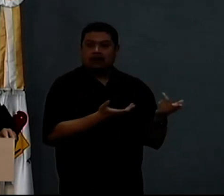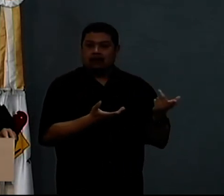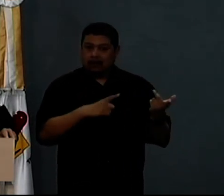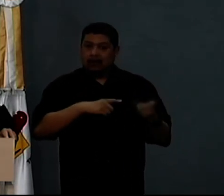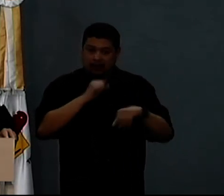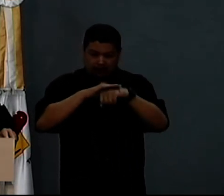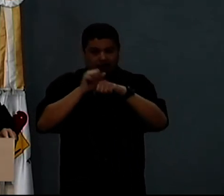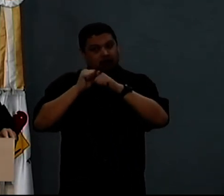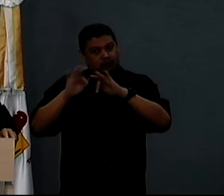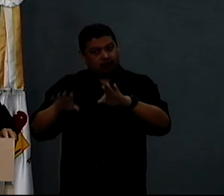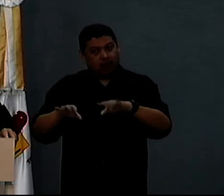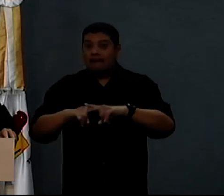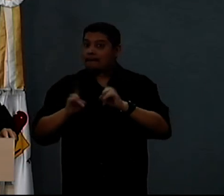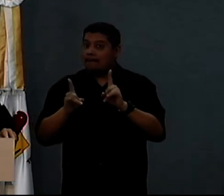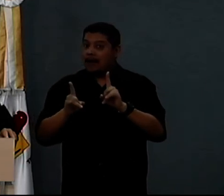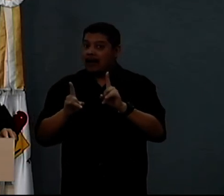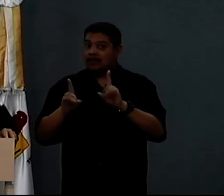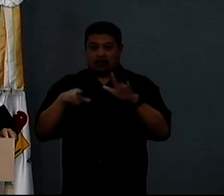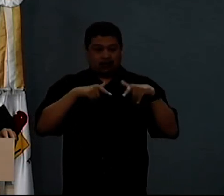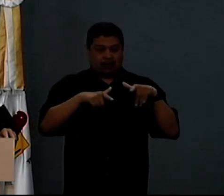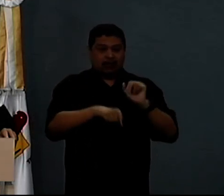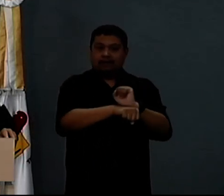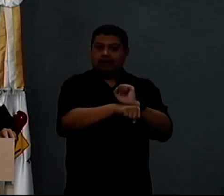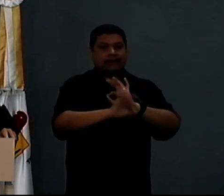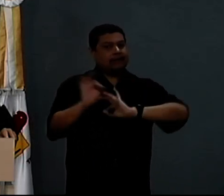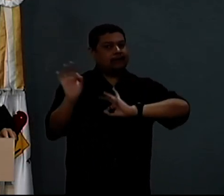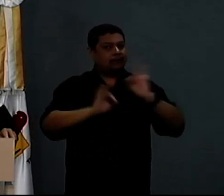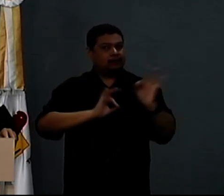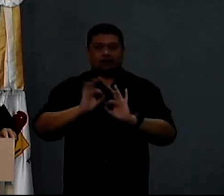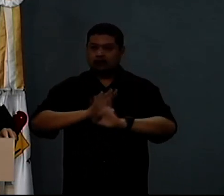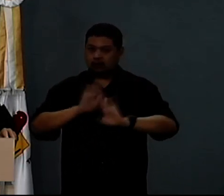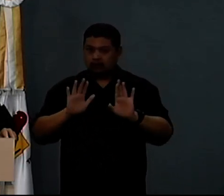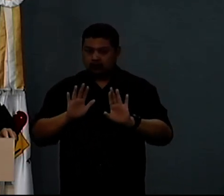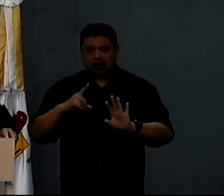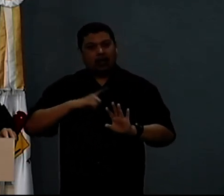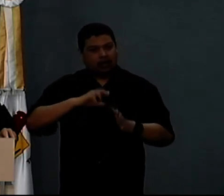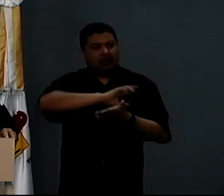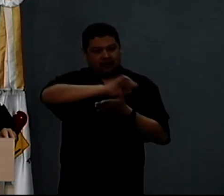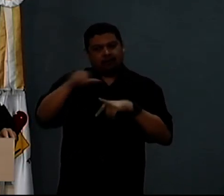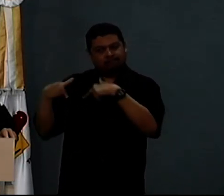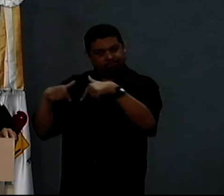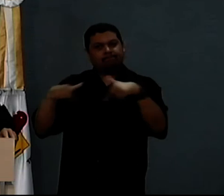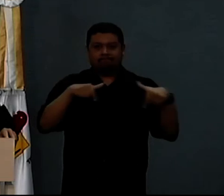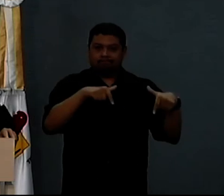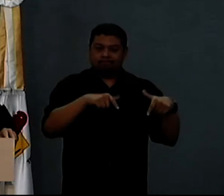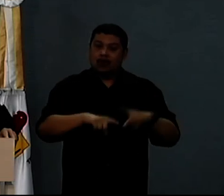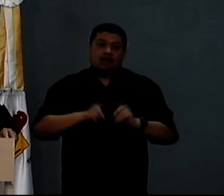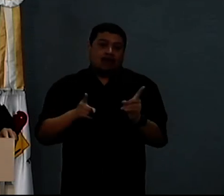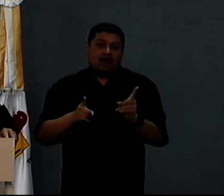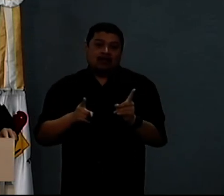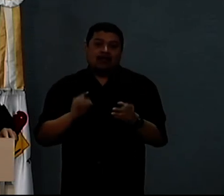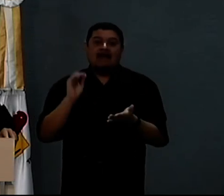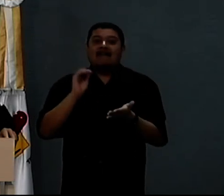é importantíssimo, mas não podemos deixar o trabalho parar também, não. Tem muito serviço sendo feito? Tem. Mas muito serviço sendo feito sem